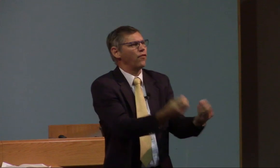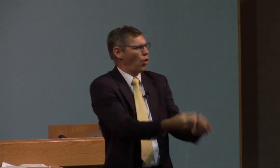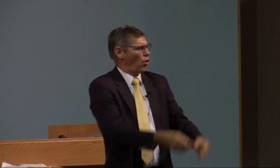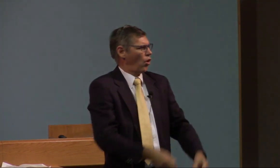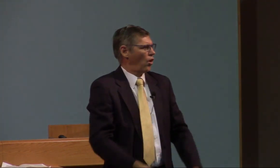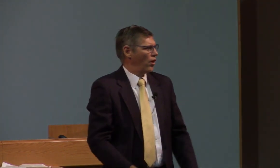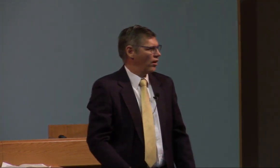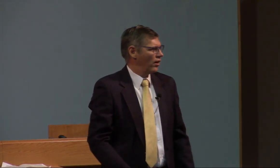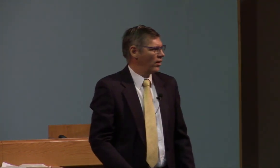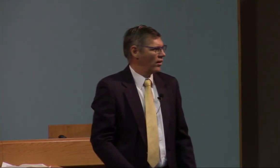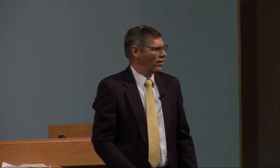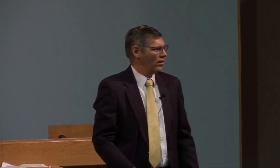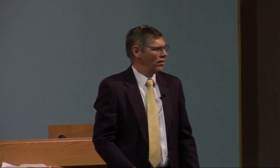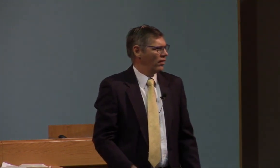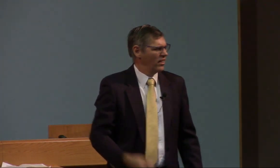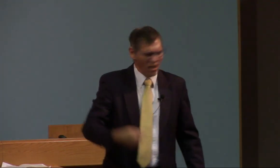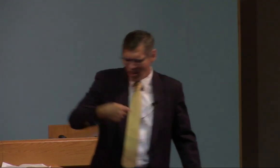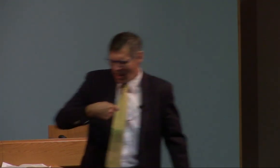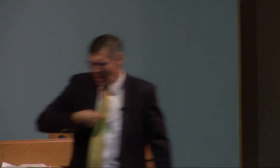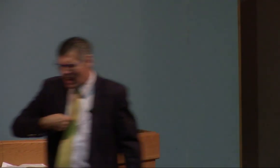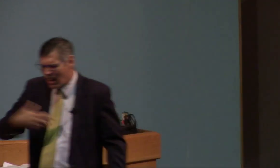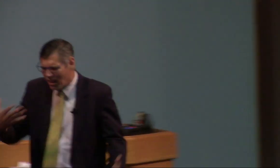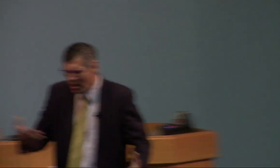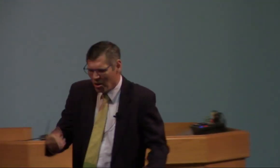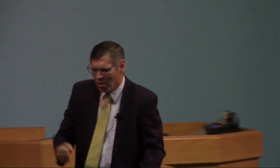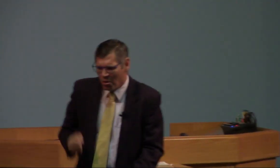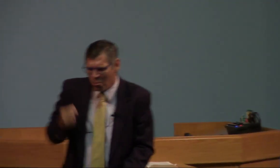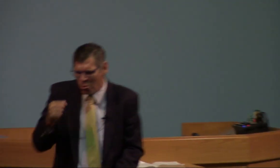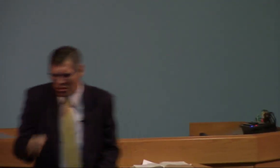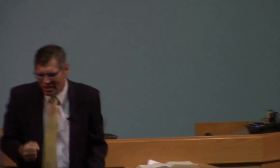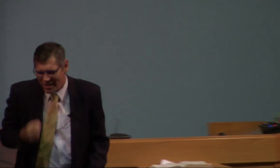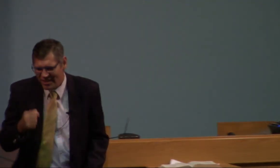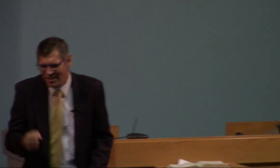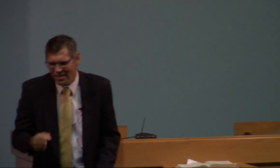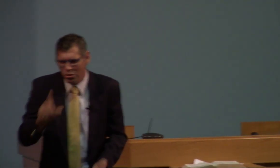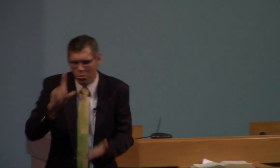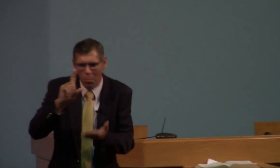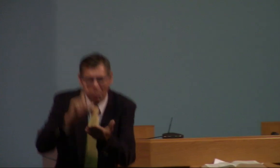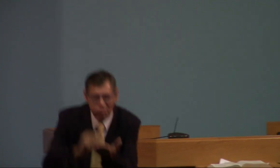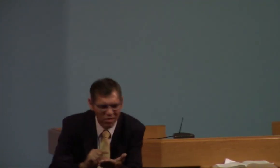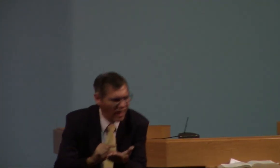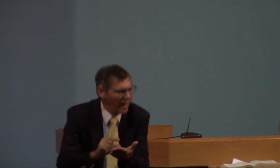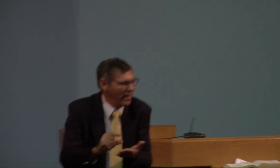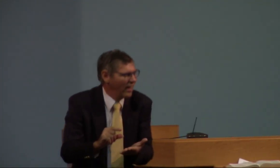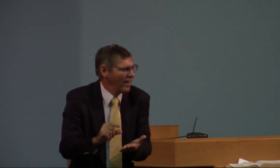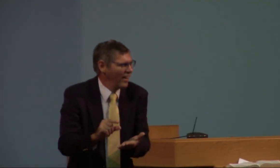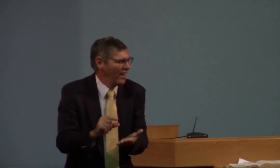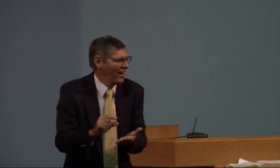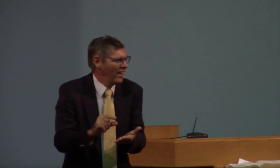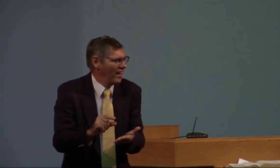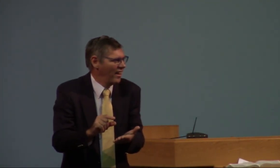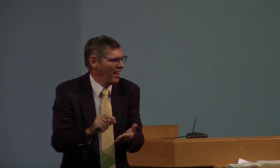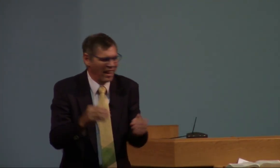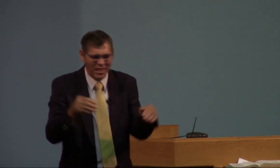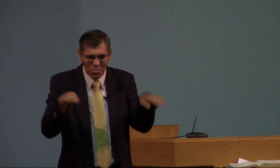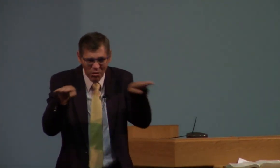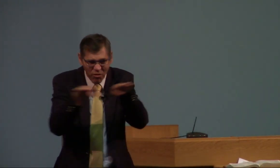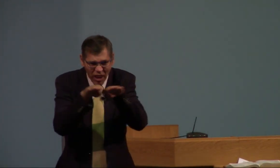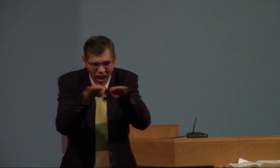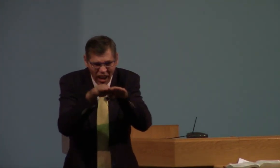volk. Nou ek, Moses, is so klein, as ek moet vergelyk,